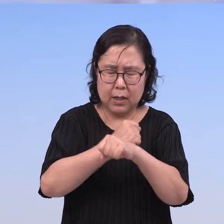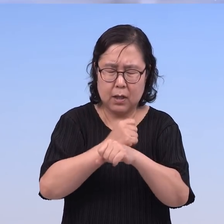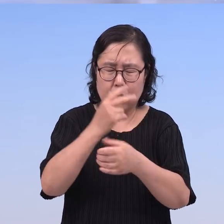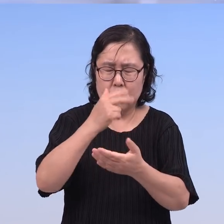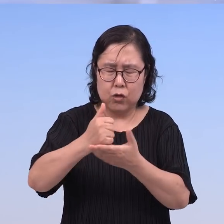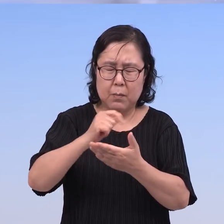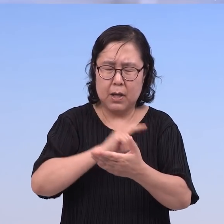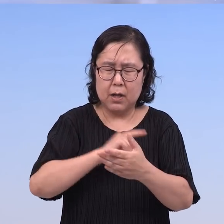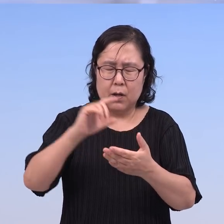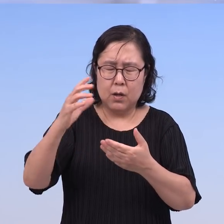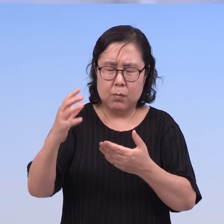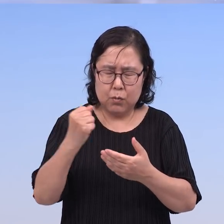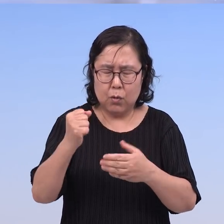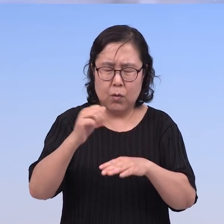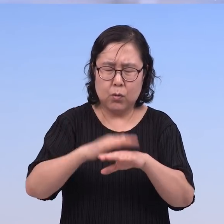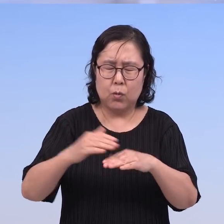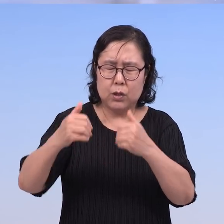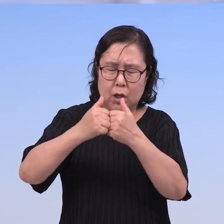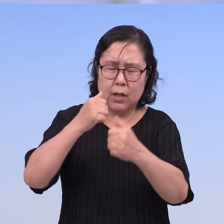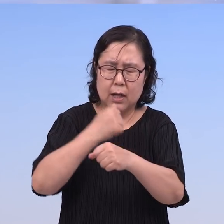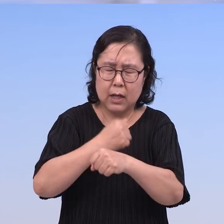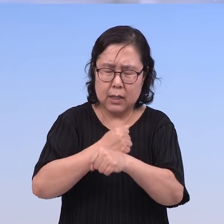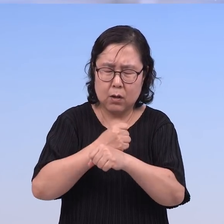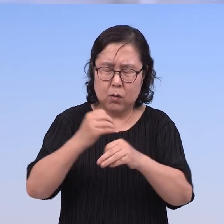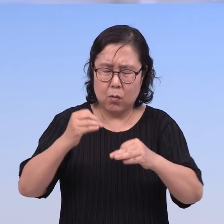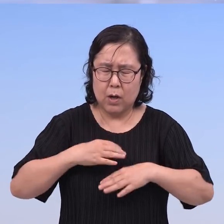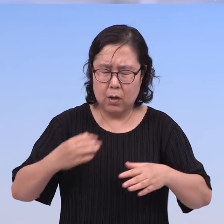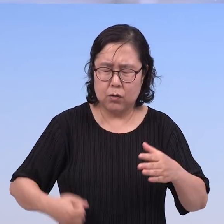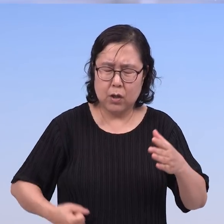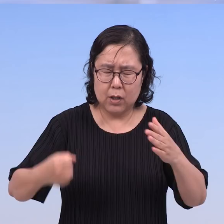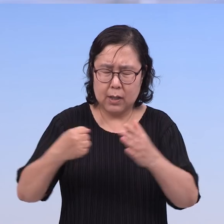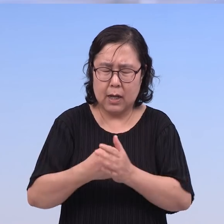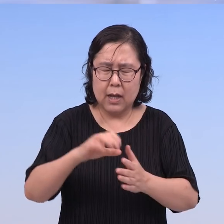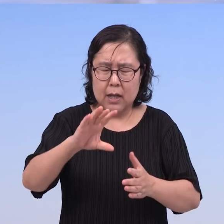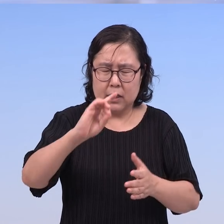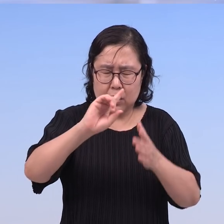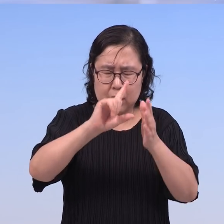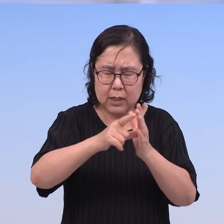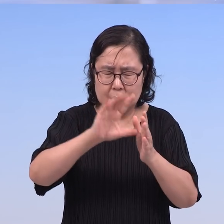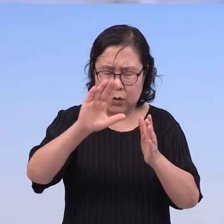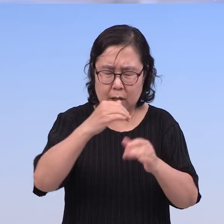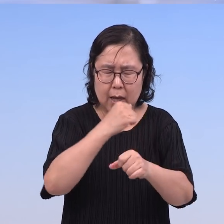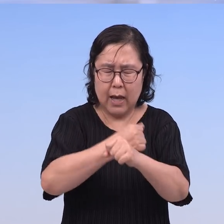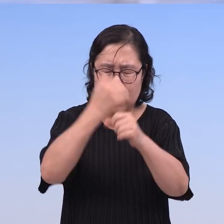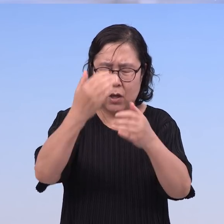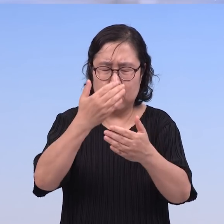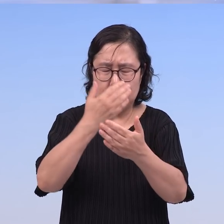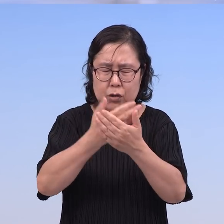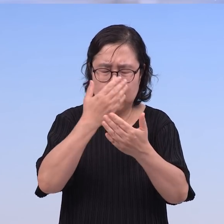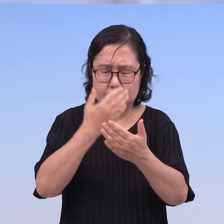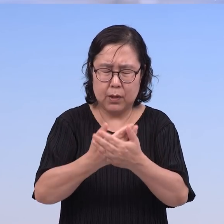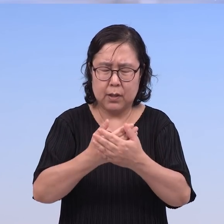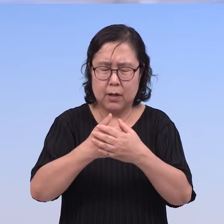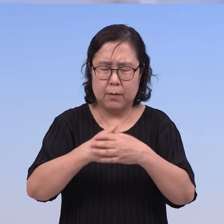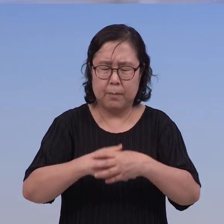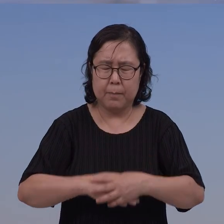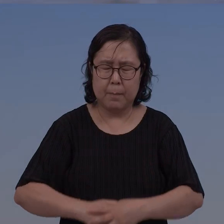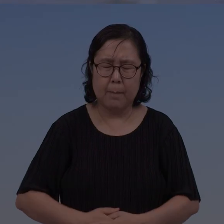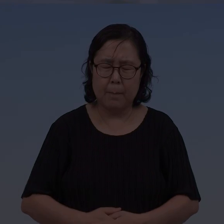이름으로 도전하겠다고, 아버지, 이런 놀라운 결단의 첫 시간이 되게 하여 주시옵소서.